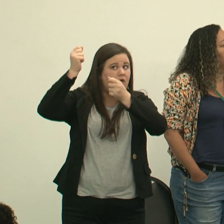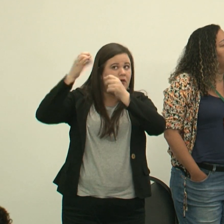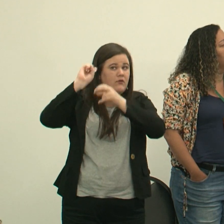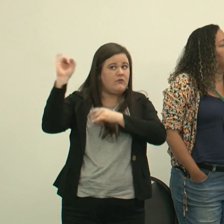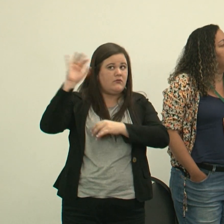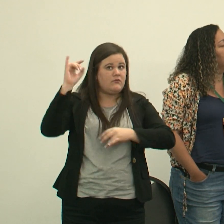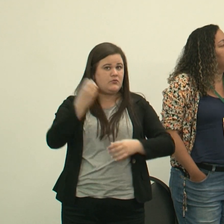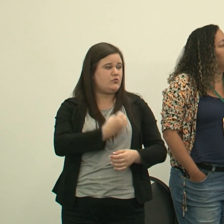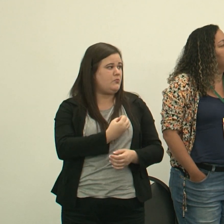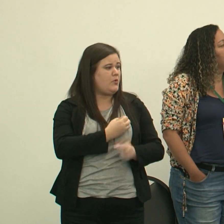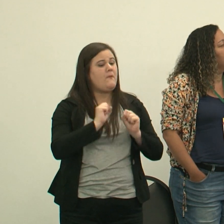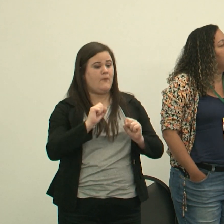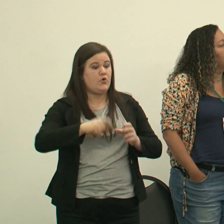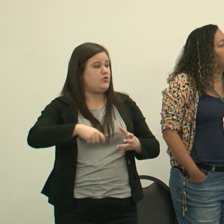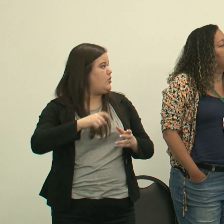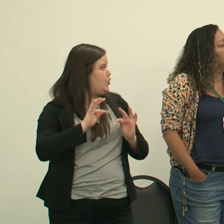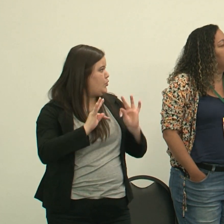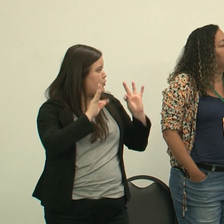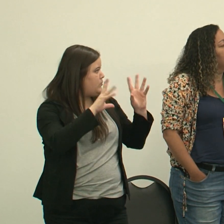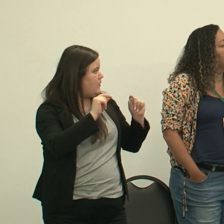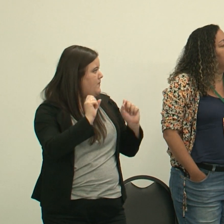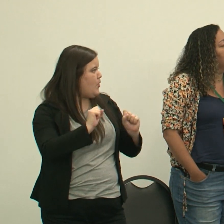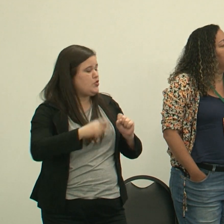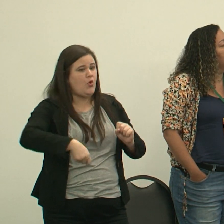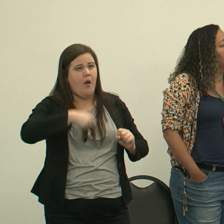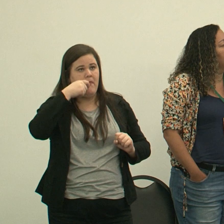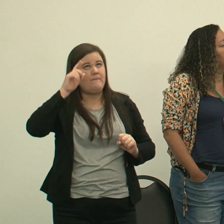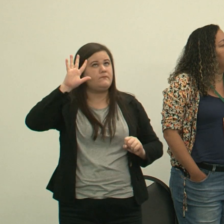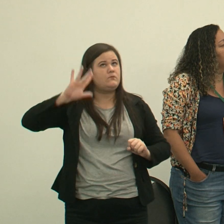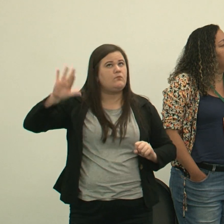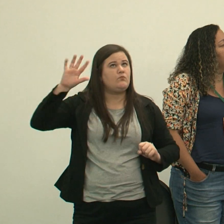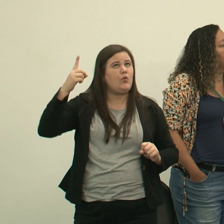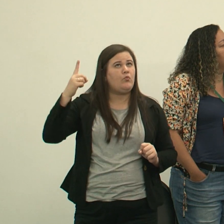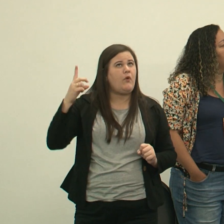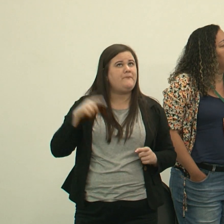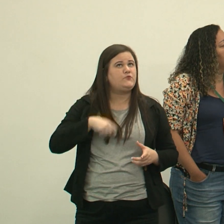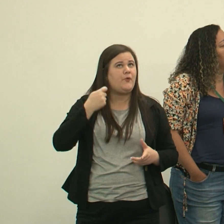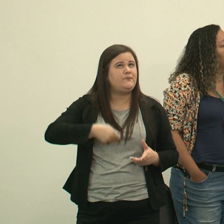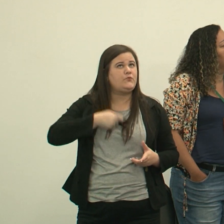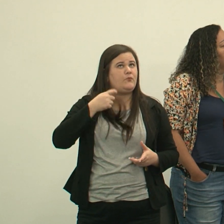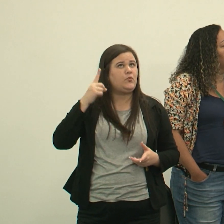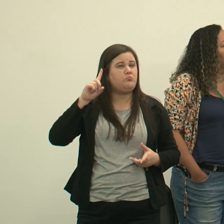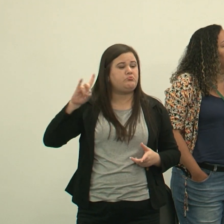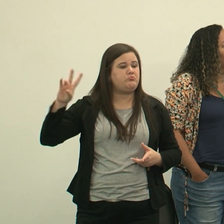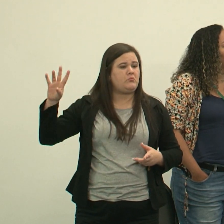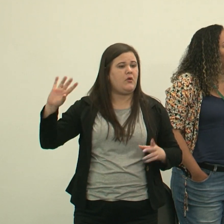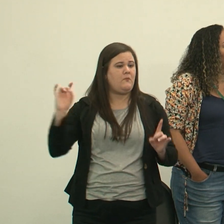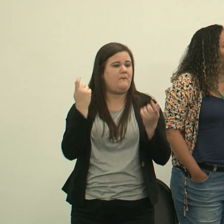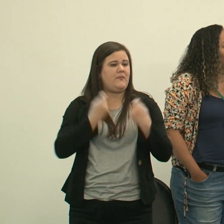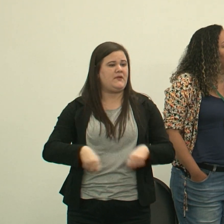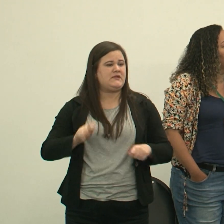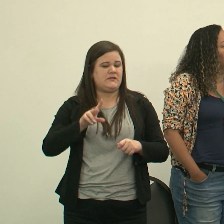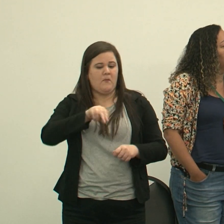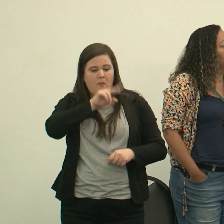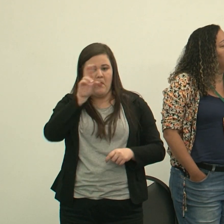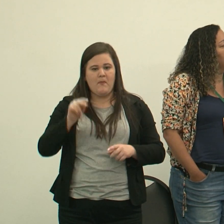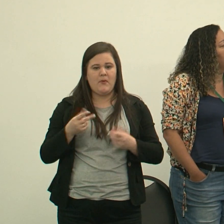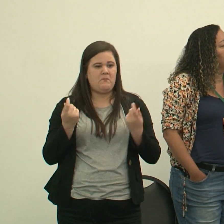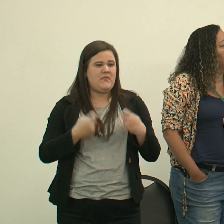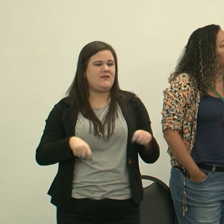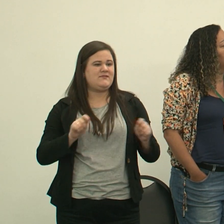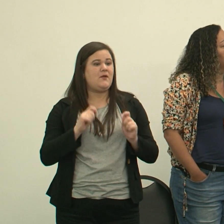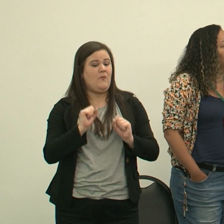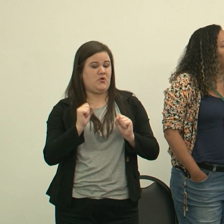pode estar comendo e contando ao mesmo tempo, não tem problema, né? A língua de sinais ele não precisa estar de boca vazia, não é falta de educação, ele está